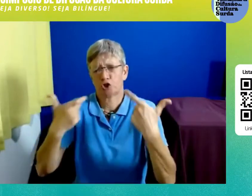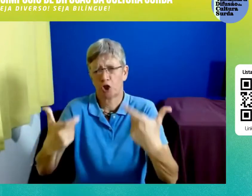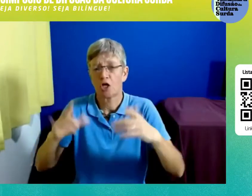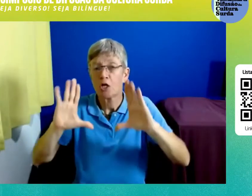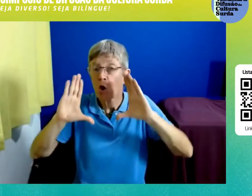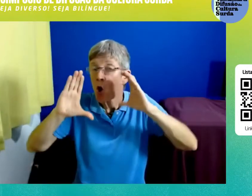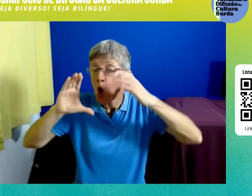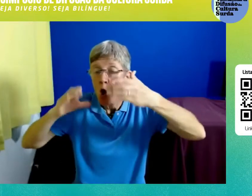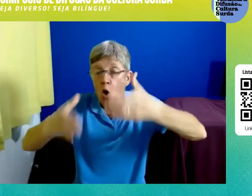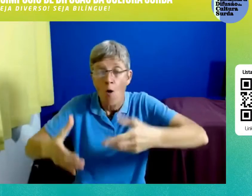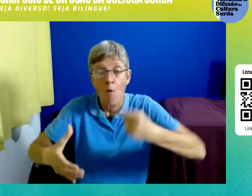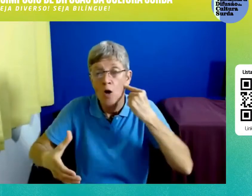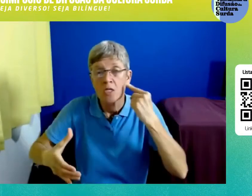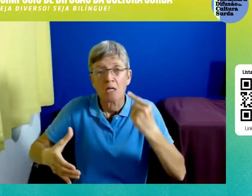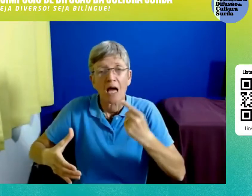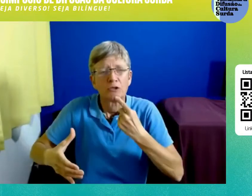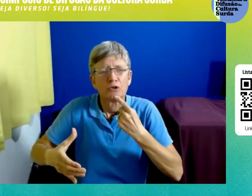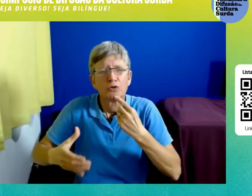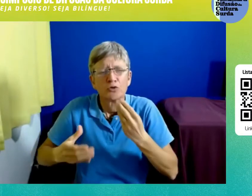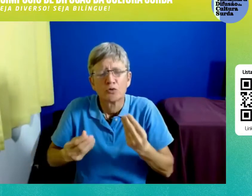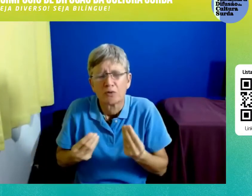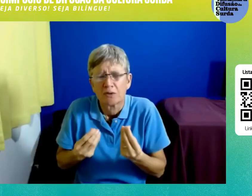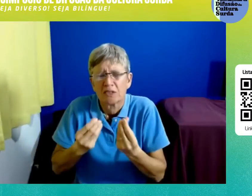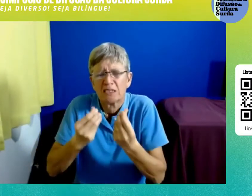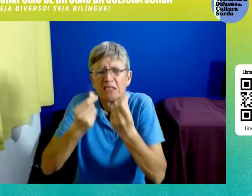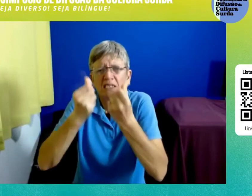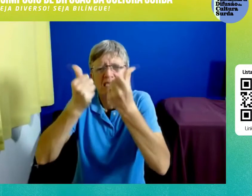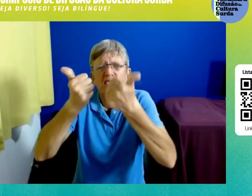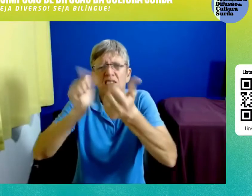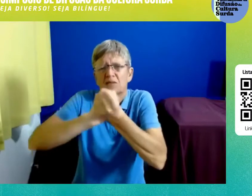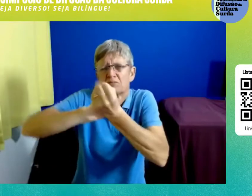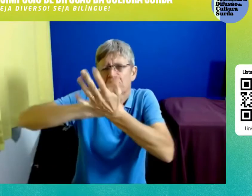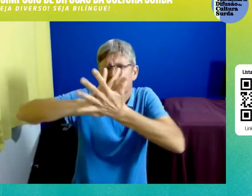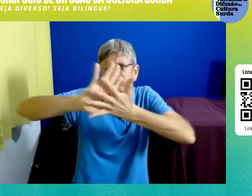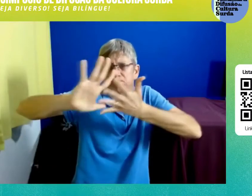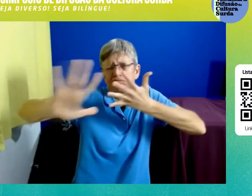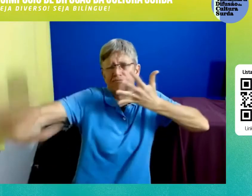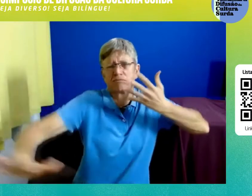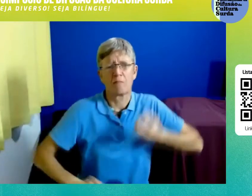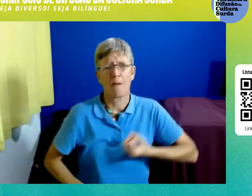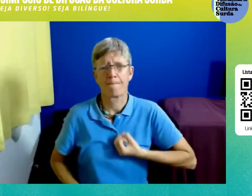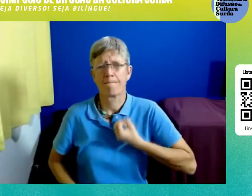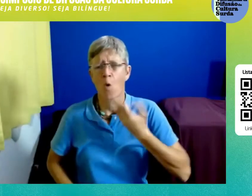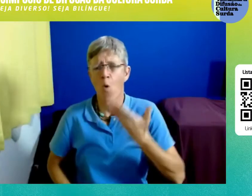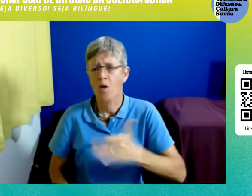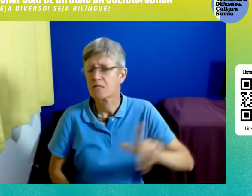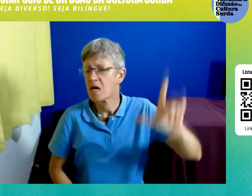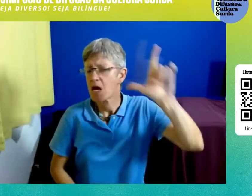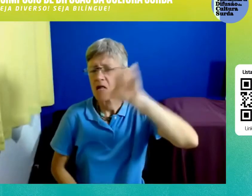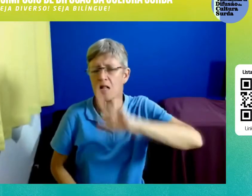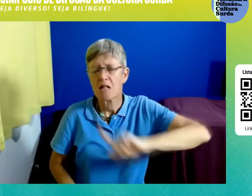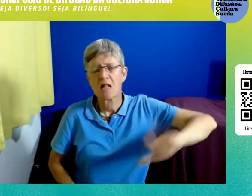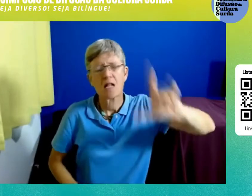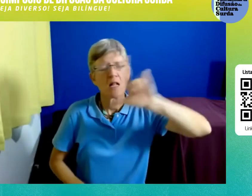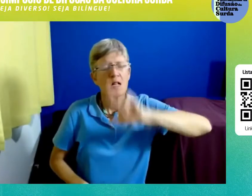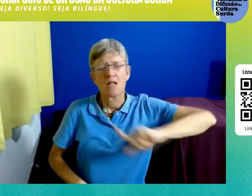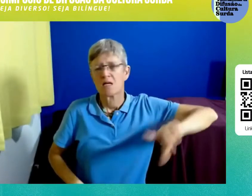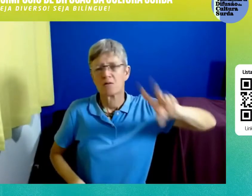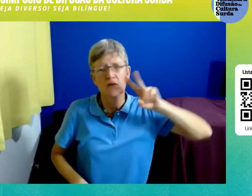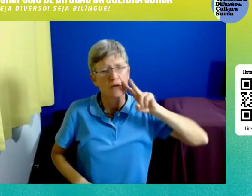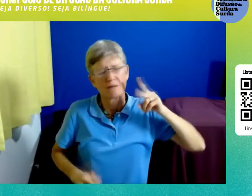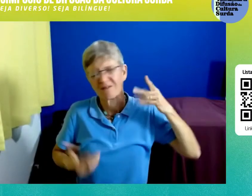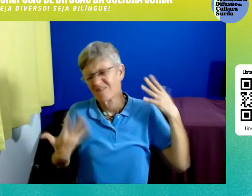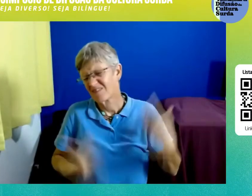têm sorte, porque a comunidade surda é muito fluente, tem